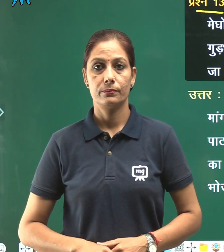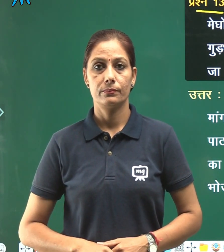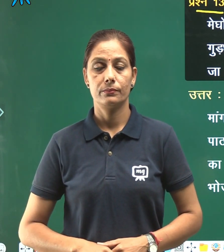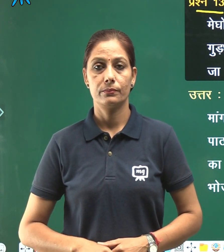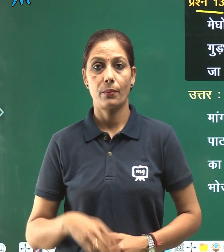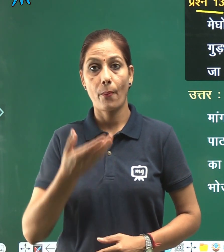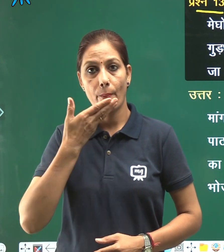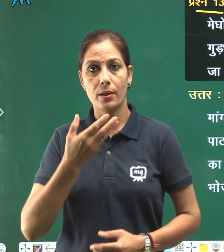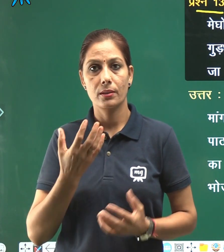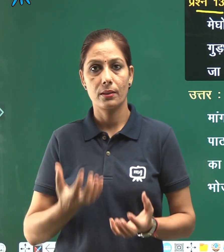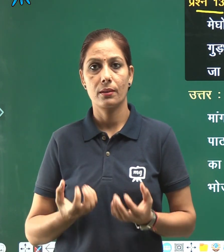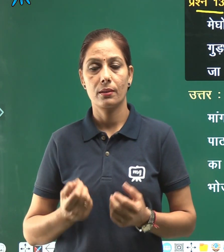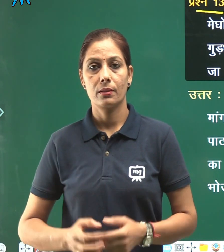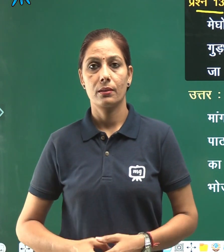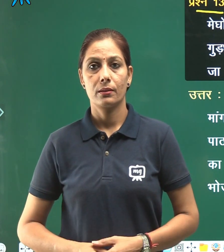पानी दे